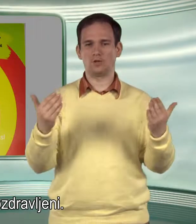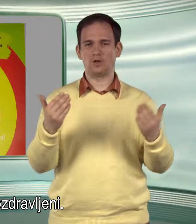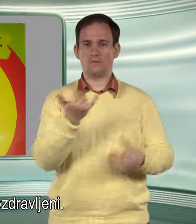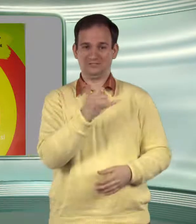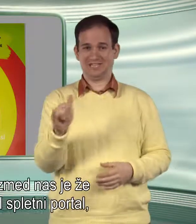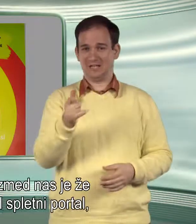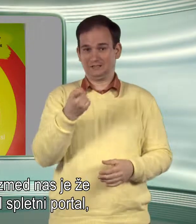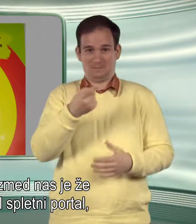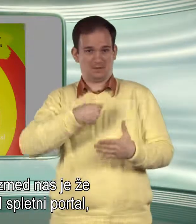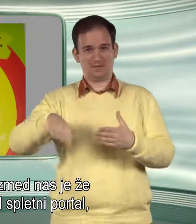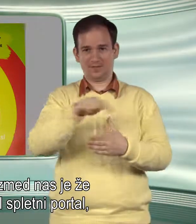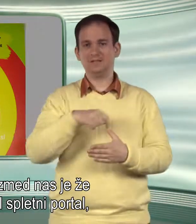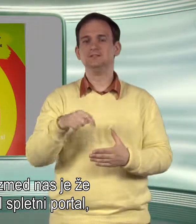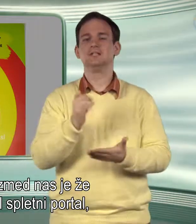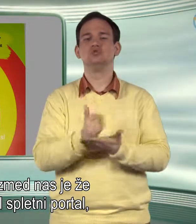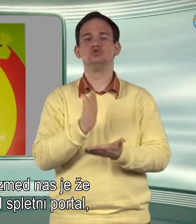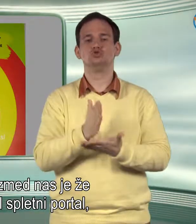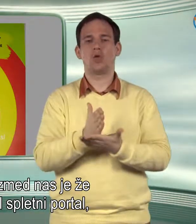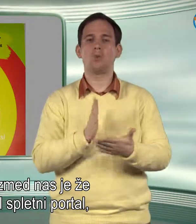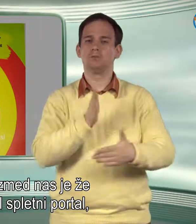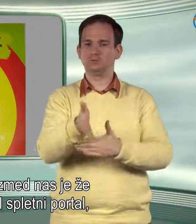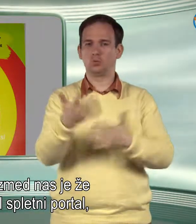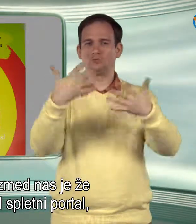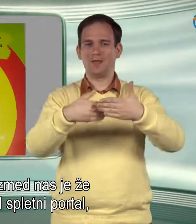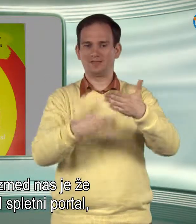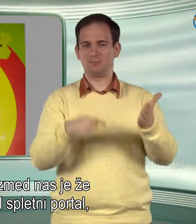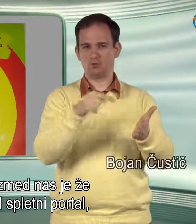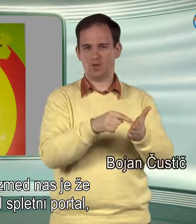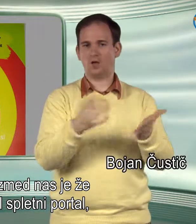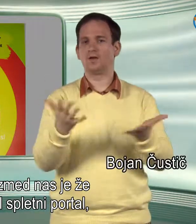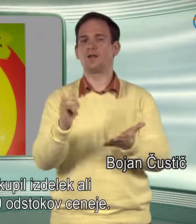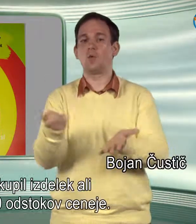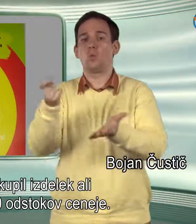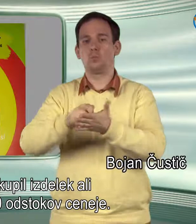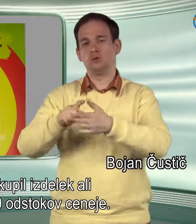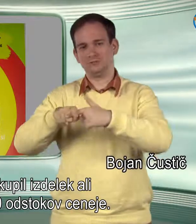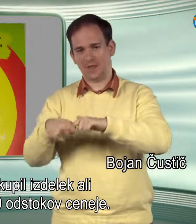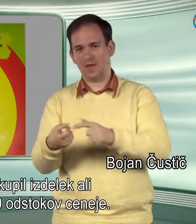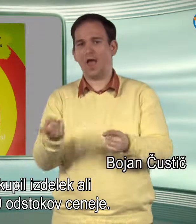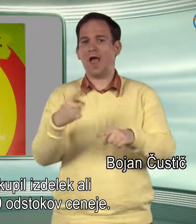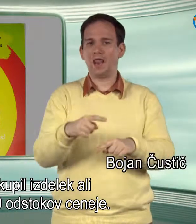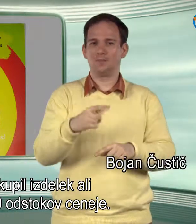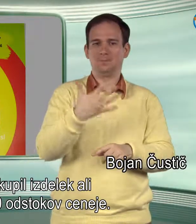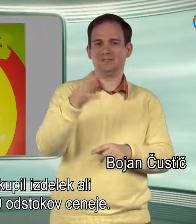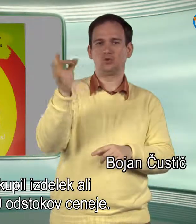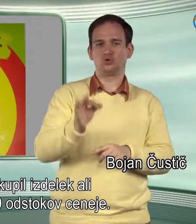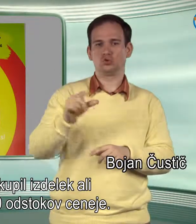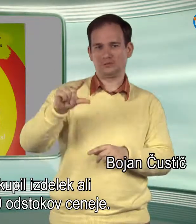Pozdravljeni! Vsak izmed nas je že obiskal spletni portal, kjer je kupil izdelek ali storitev 50%